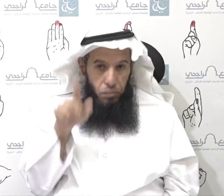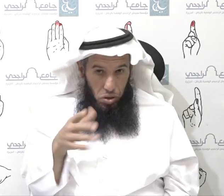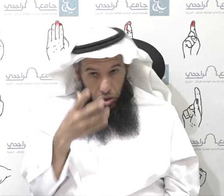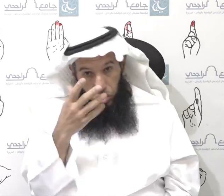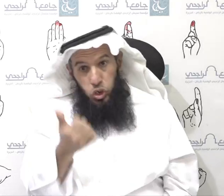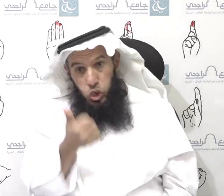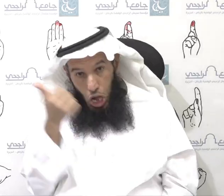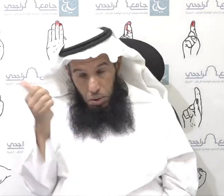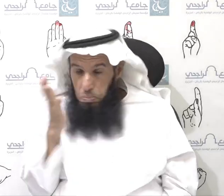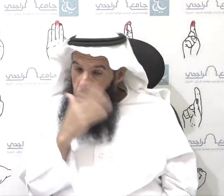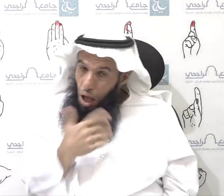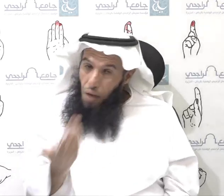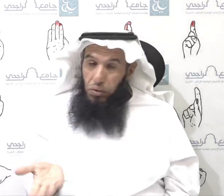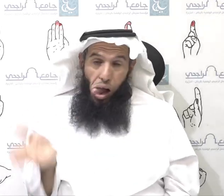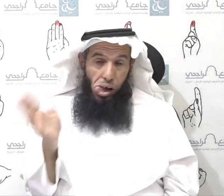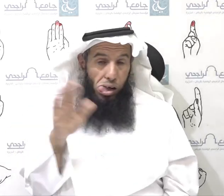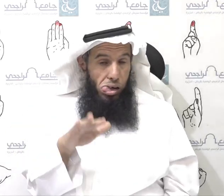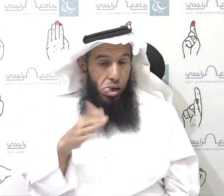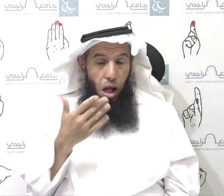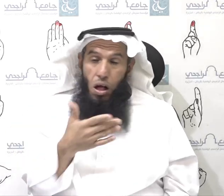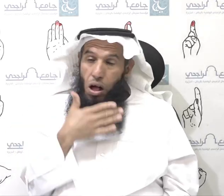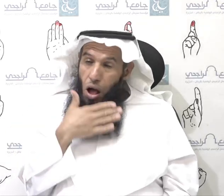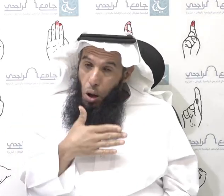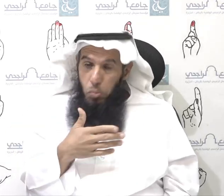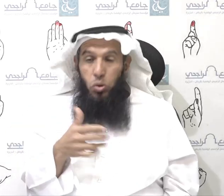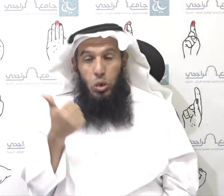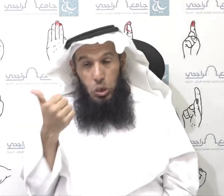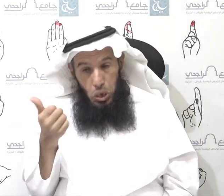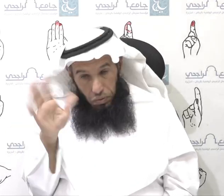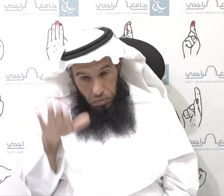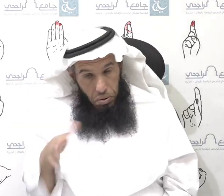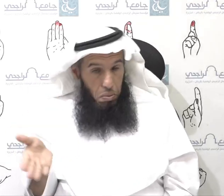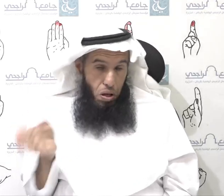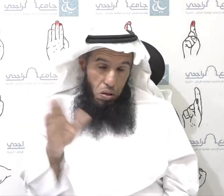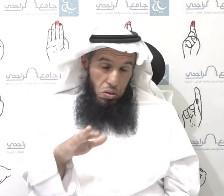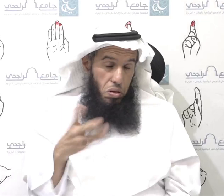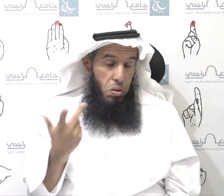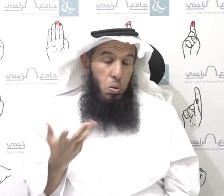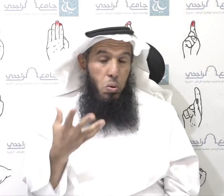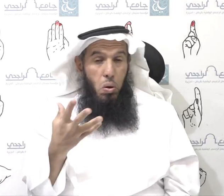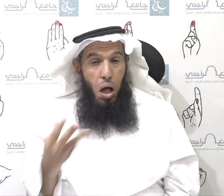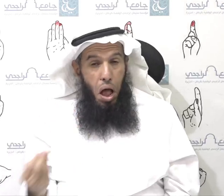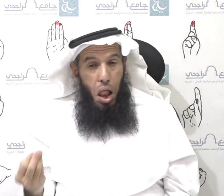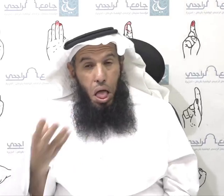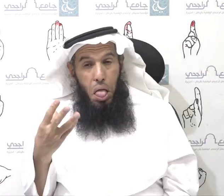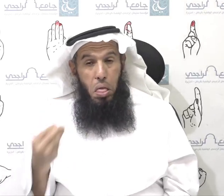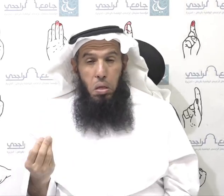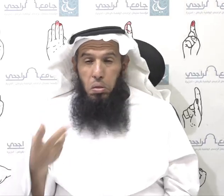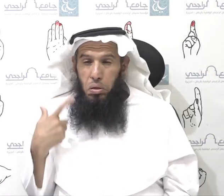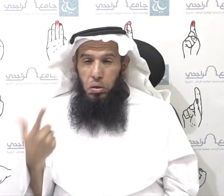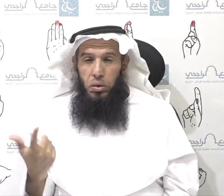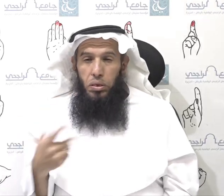أمهاتهم وفقدوا كثيرا من رفاقهم وبعضا من أبنائهم، قد تكون قلوبهم